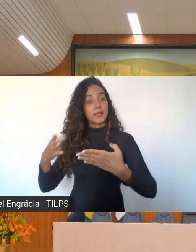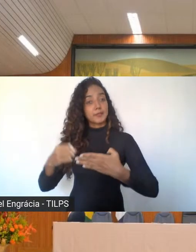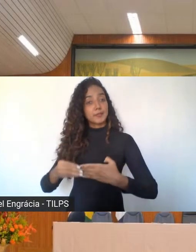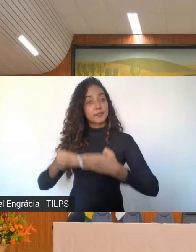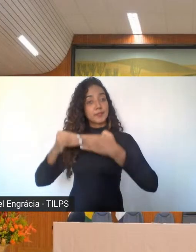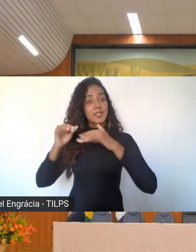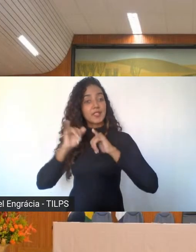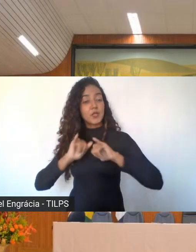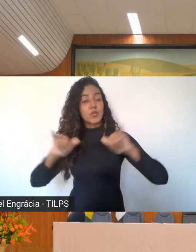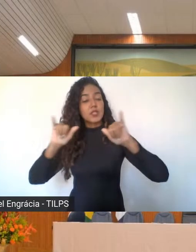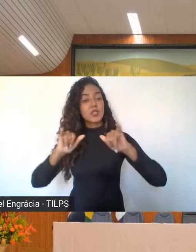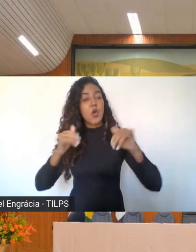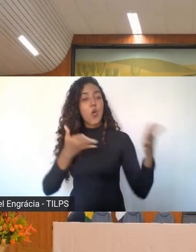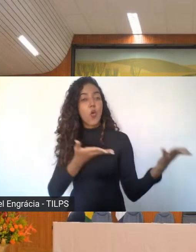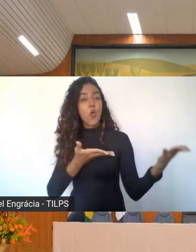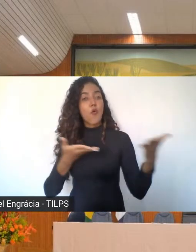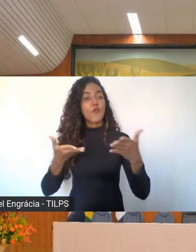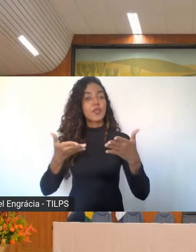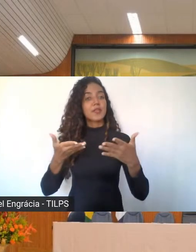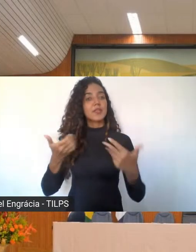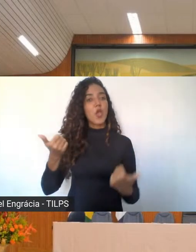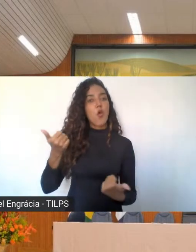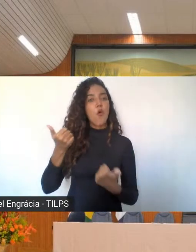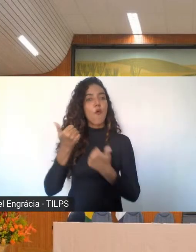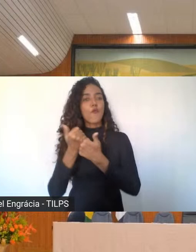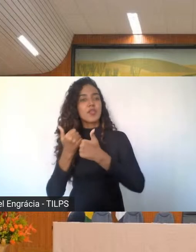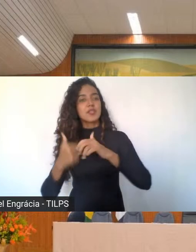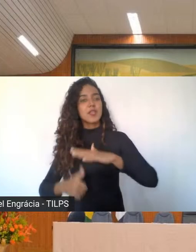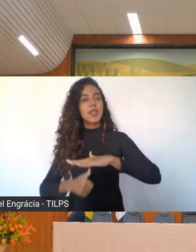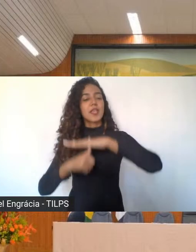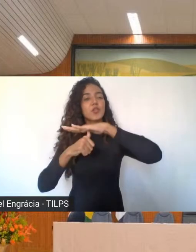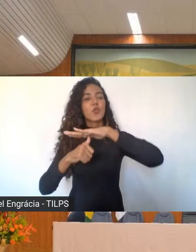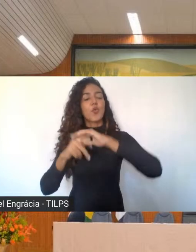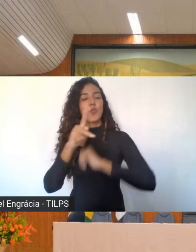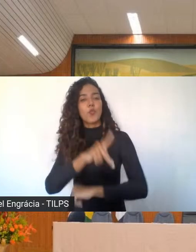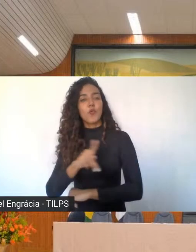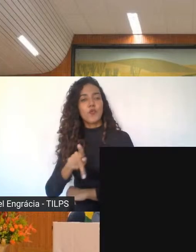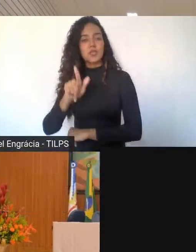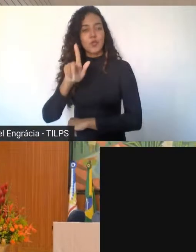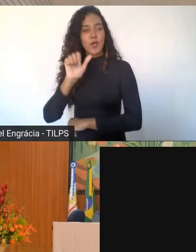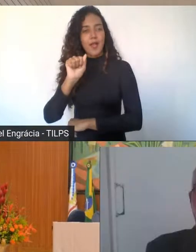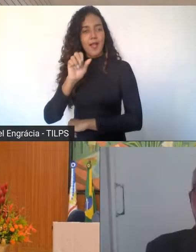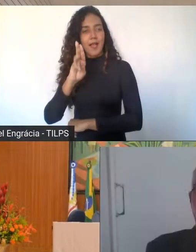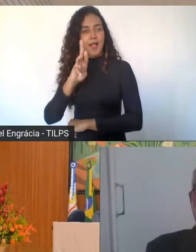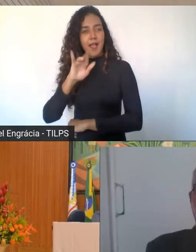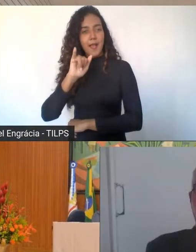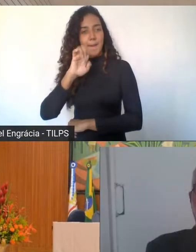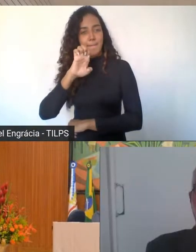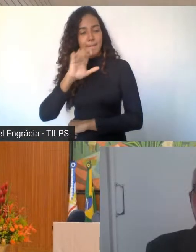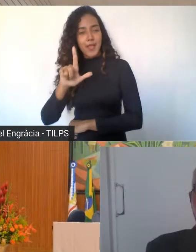o vice-reitor desta universidade, professor Gabriel Rivas de Mello.